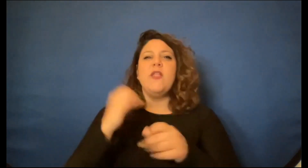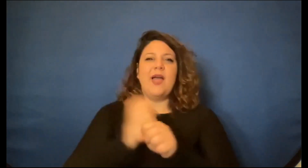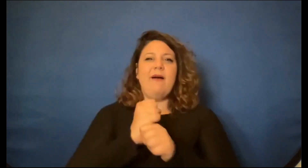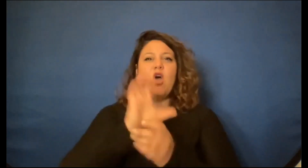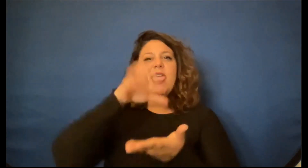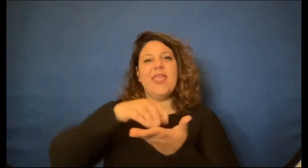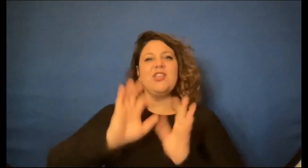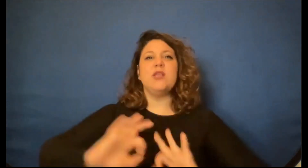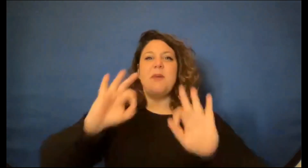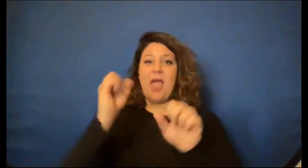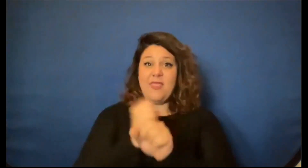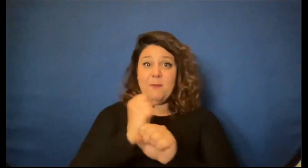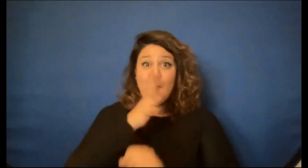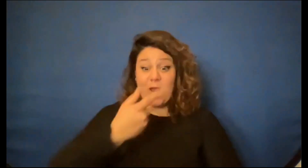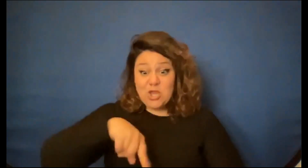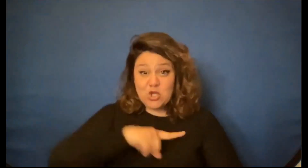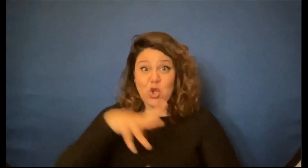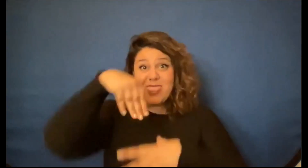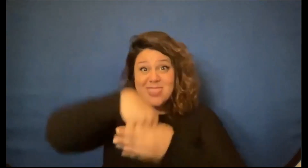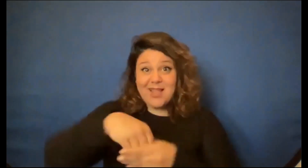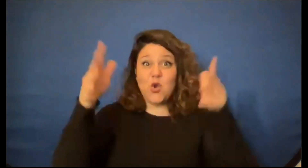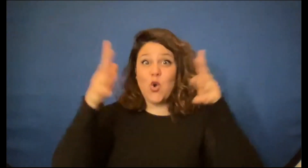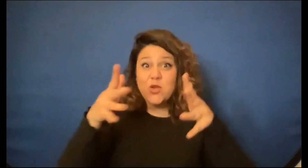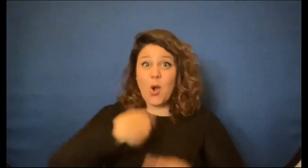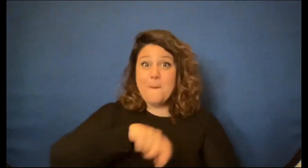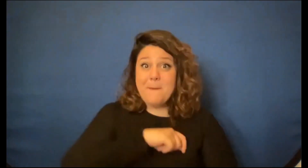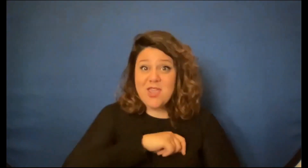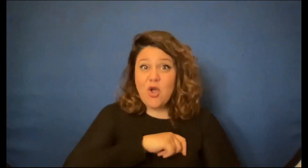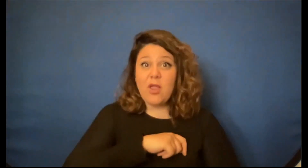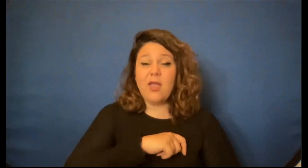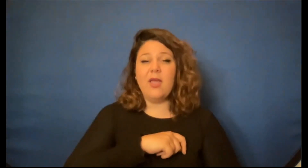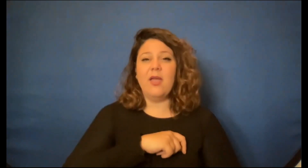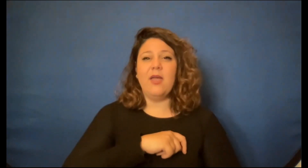nosotros dentro del Consejo Español, igual que tenemos